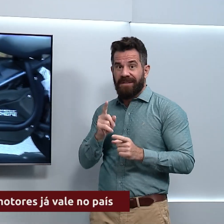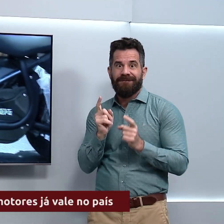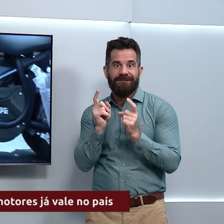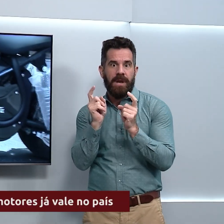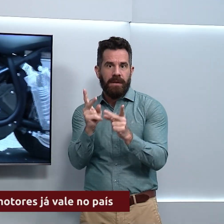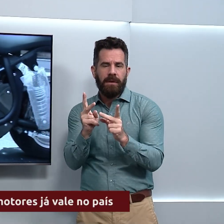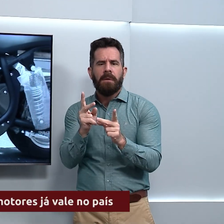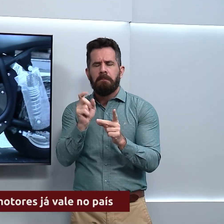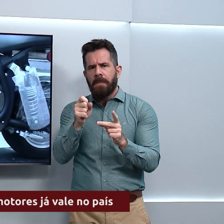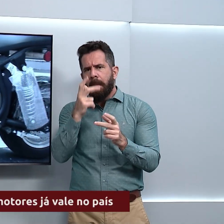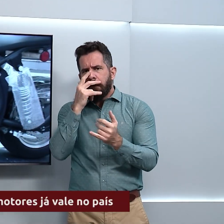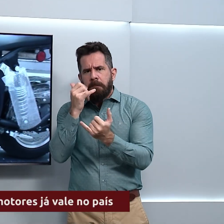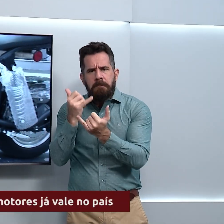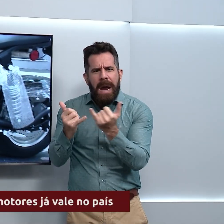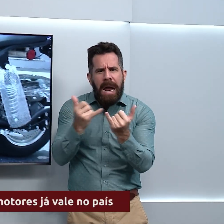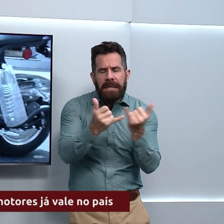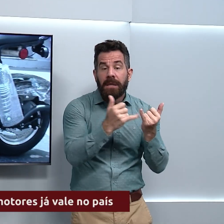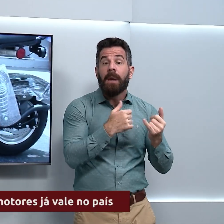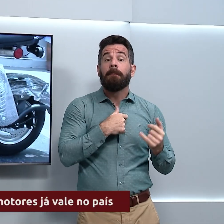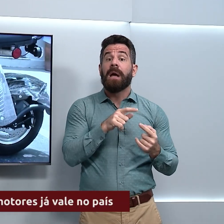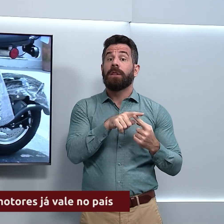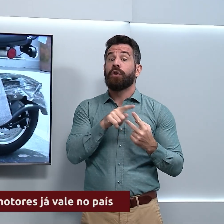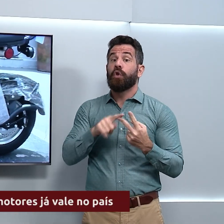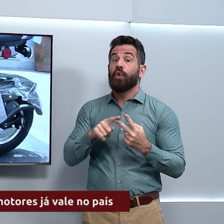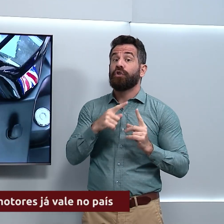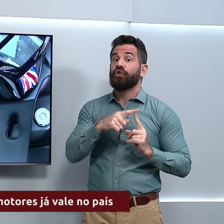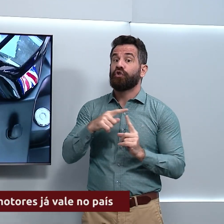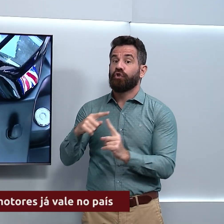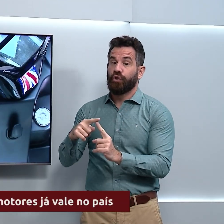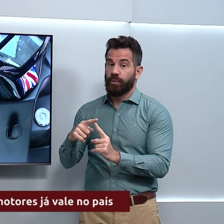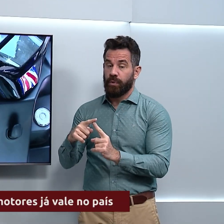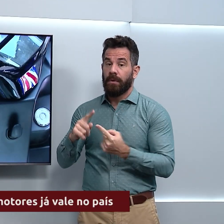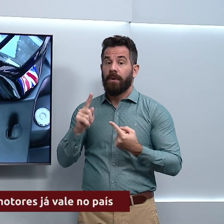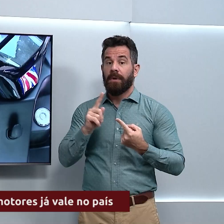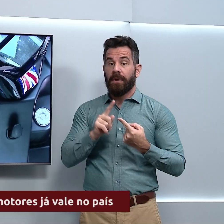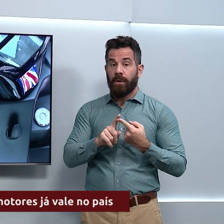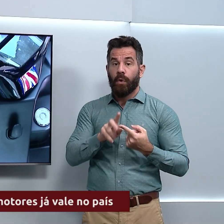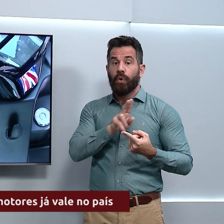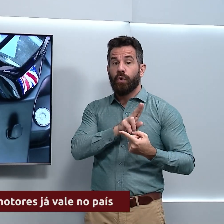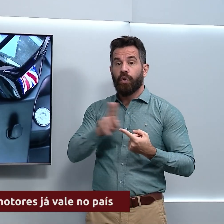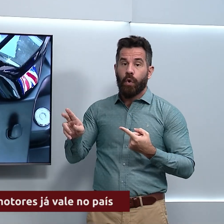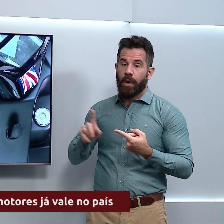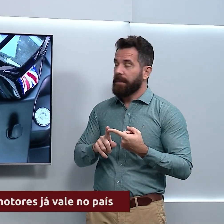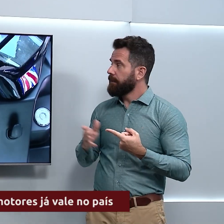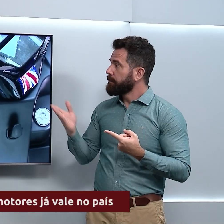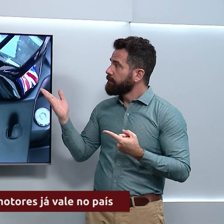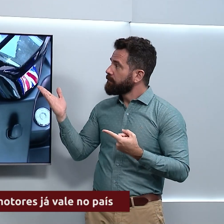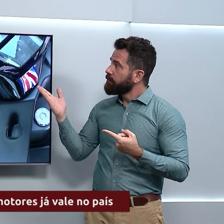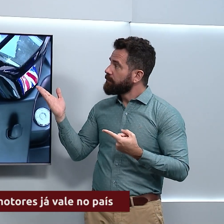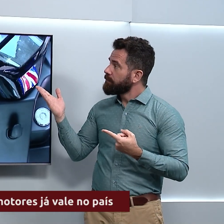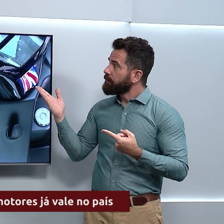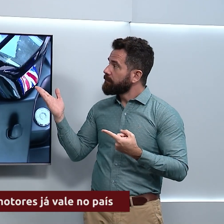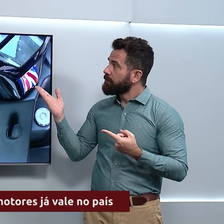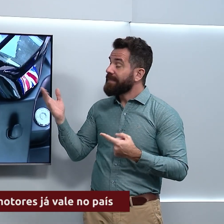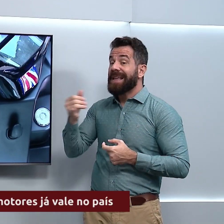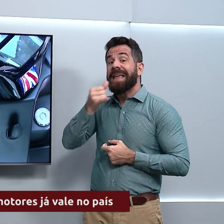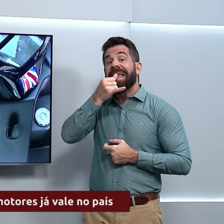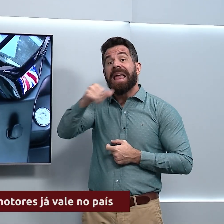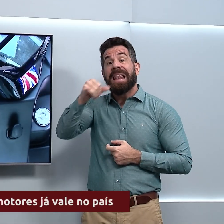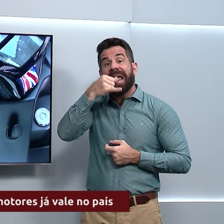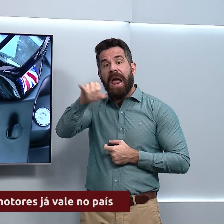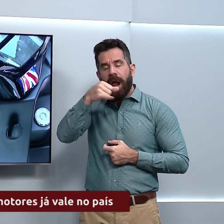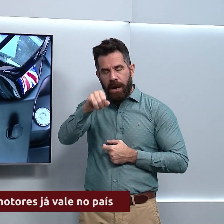ser parecidos, mas há 2 categorias diferentes. Os autopropelidos são elétricos. Têm velocidade de